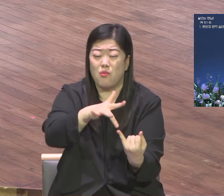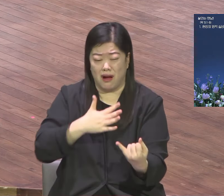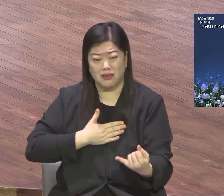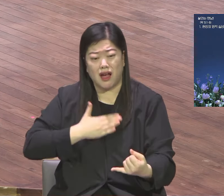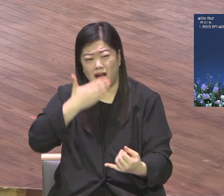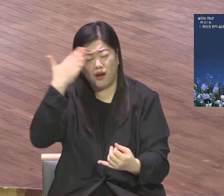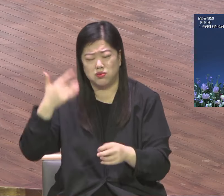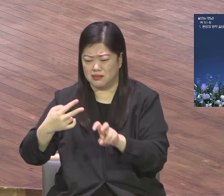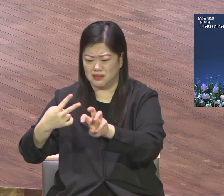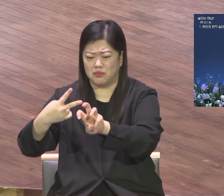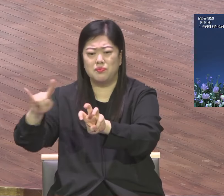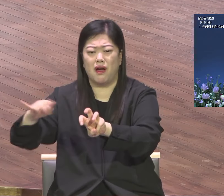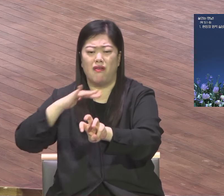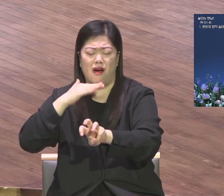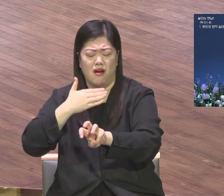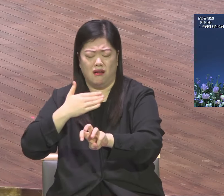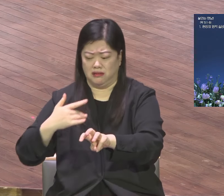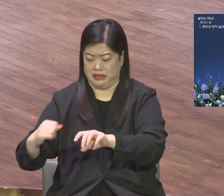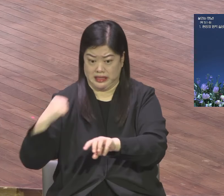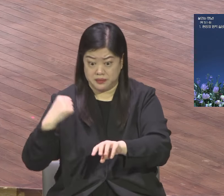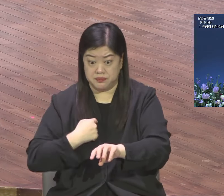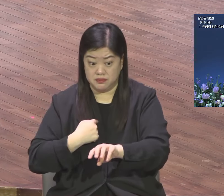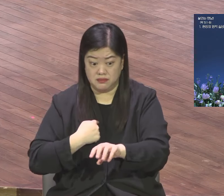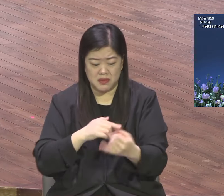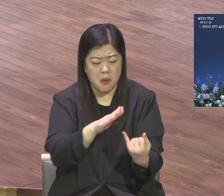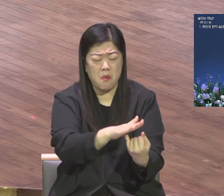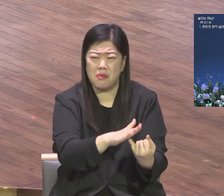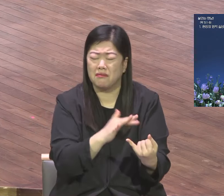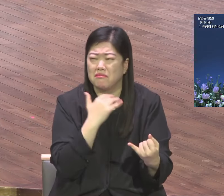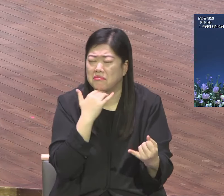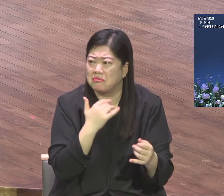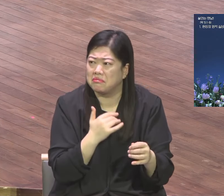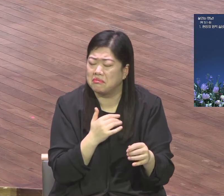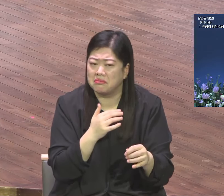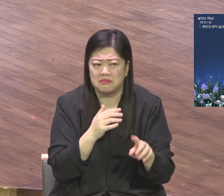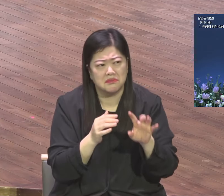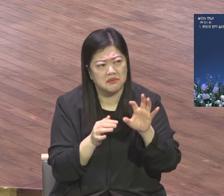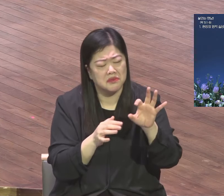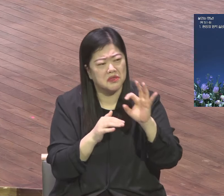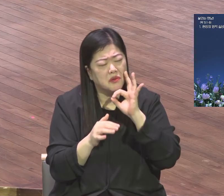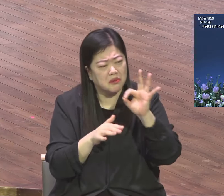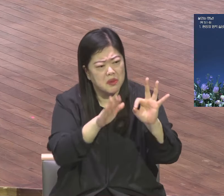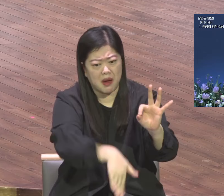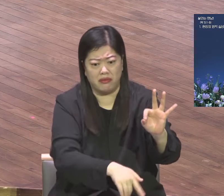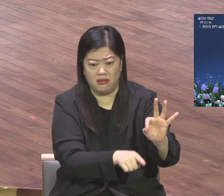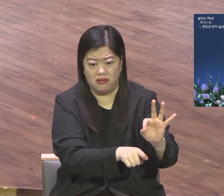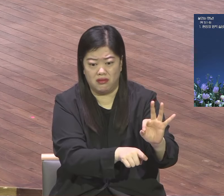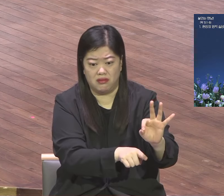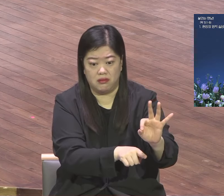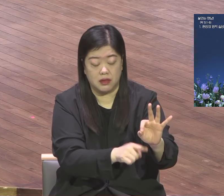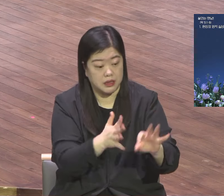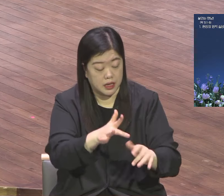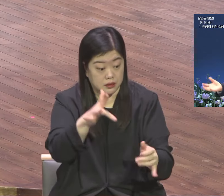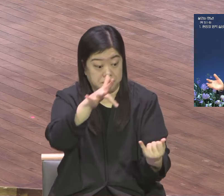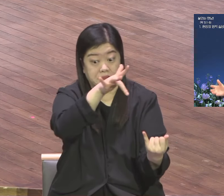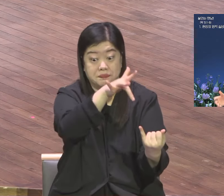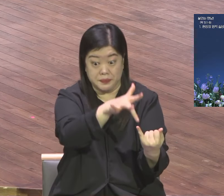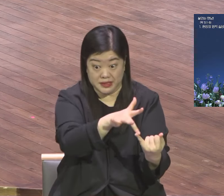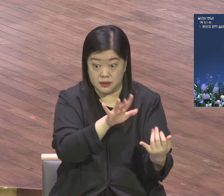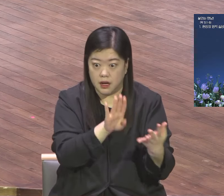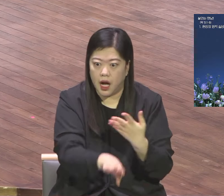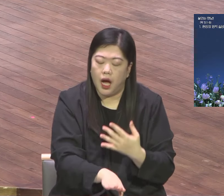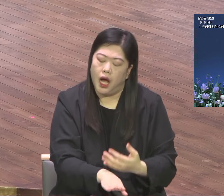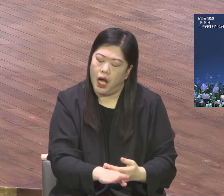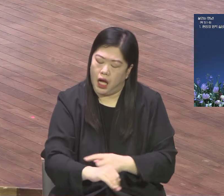센지. 이 지금 귀신 들린 사람이 쇠가랑을 동네 사람들이 묶어가지고 해놔 다 끌어버려.